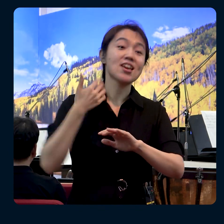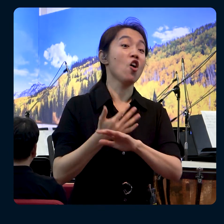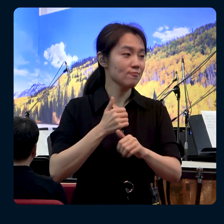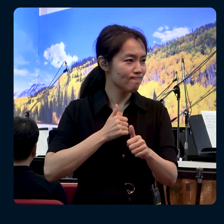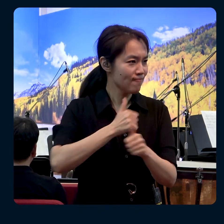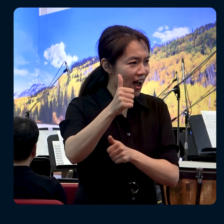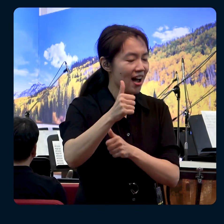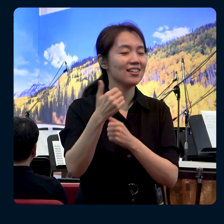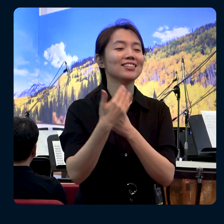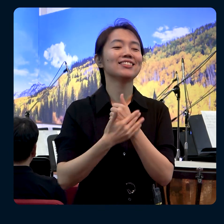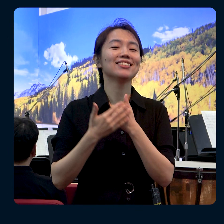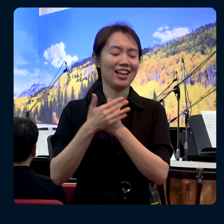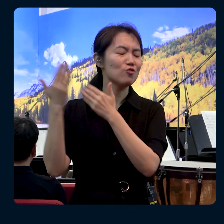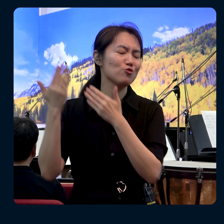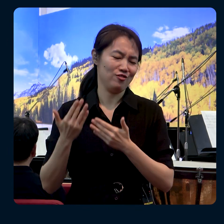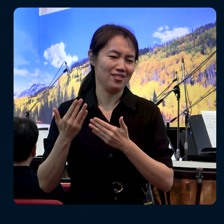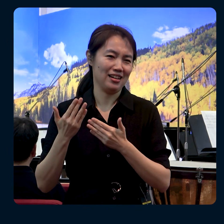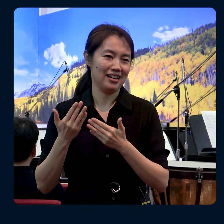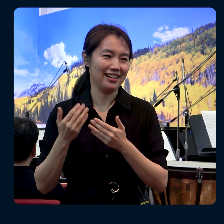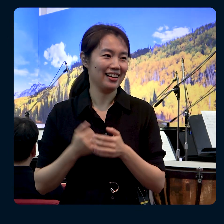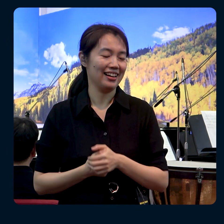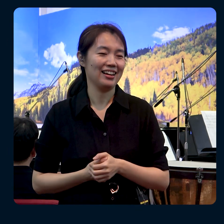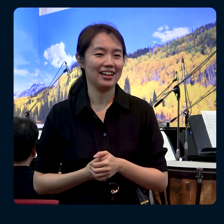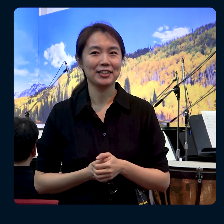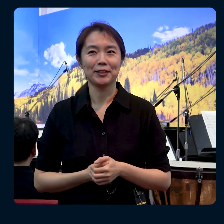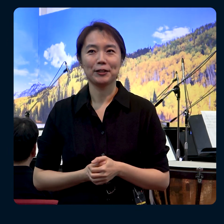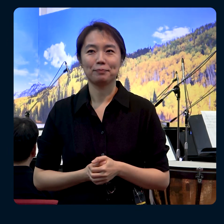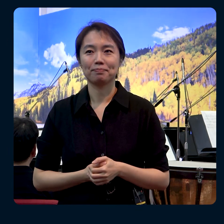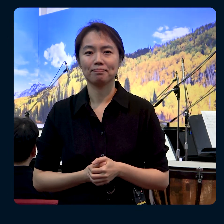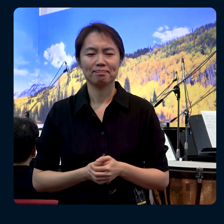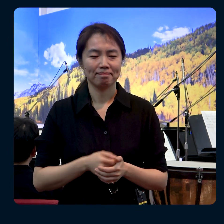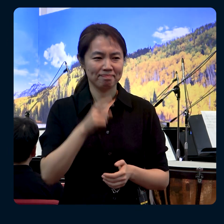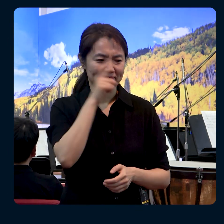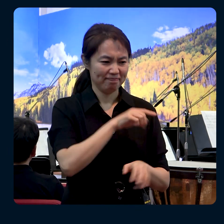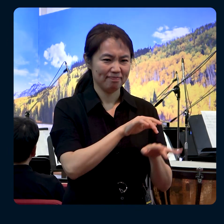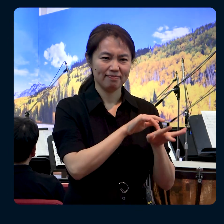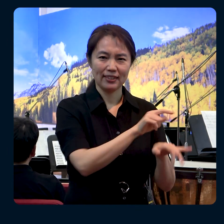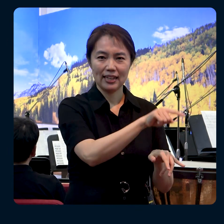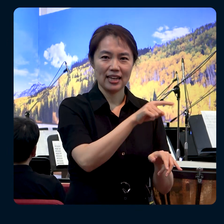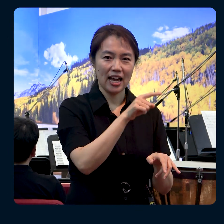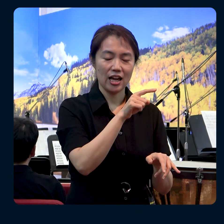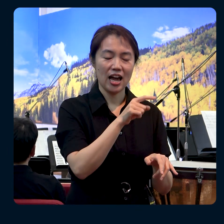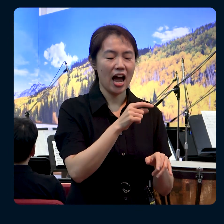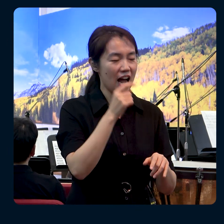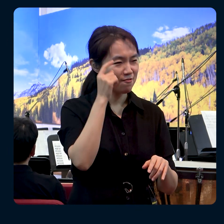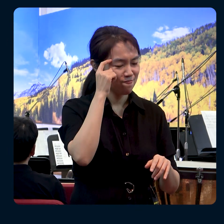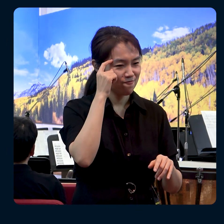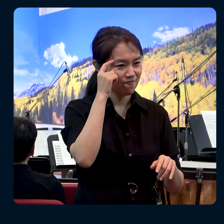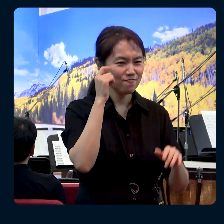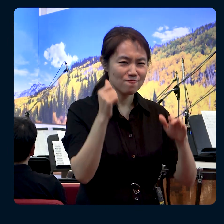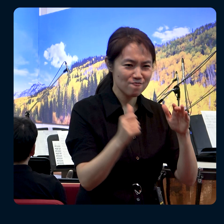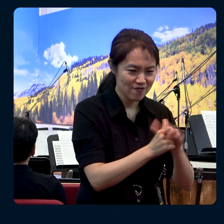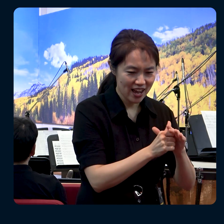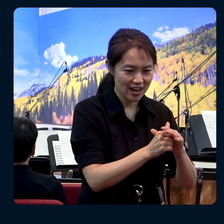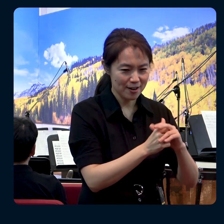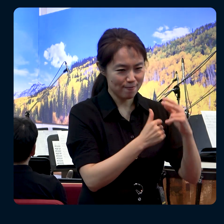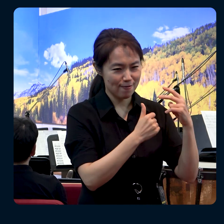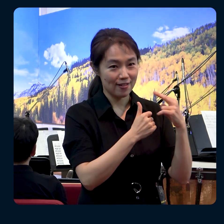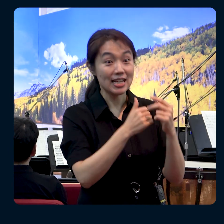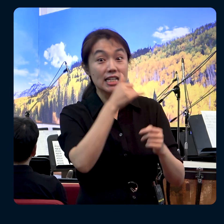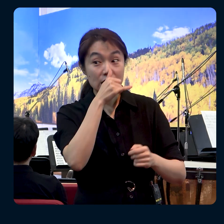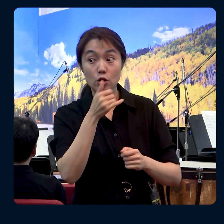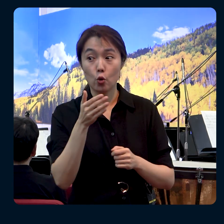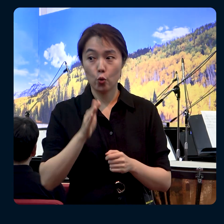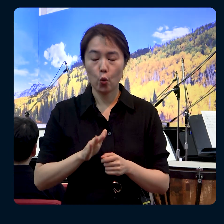그 역전하신 은혜가 그대로 드러나는 순간이다. 악한 것들이 괴계를 부리고 별짓 다 해도 그걸 다